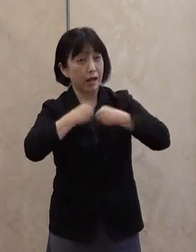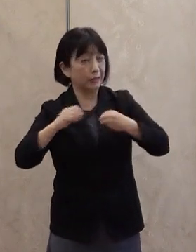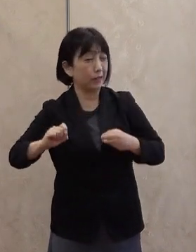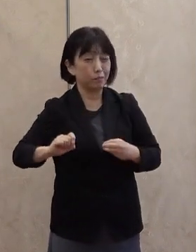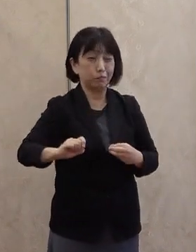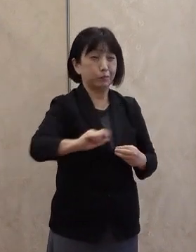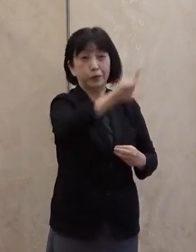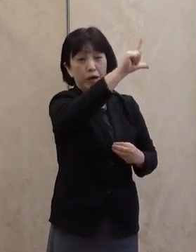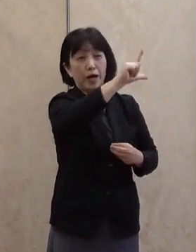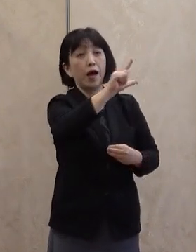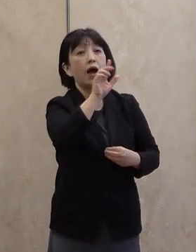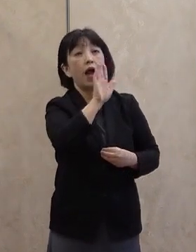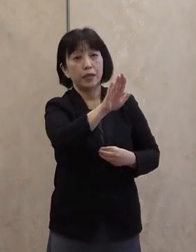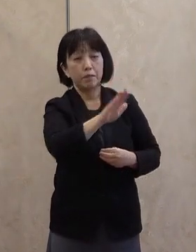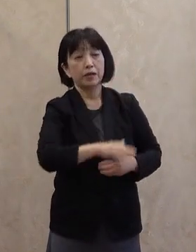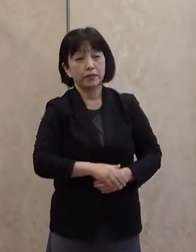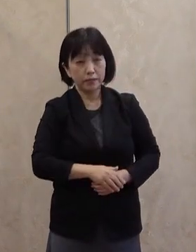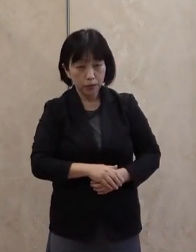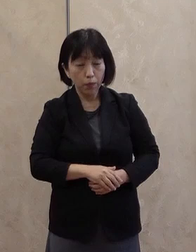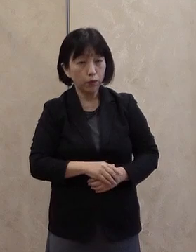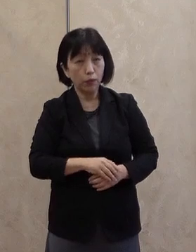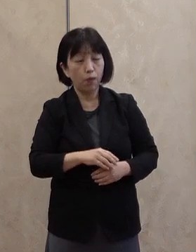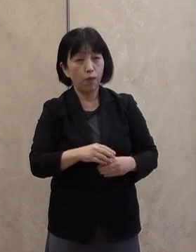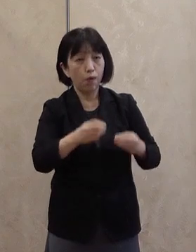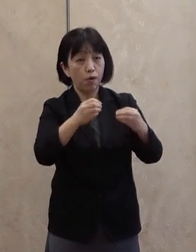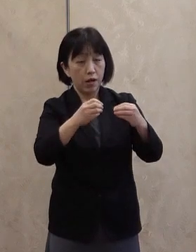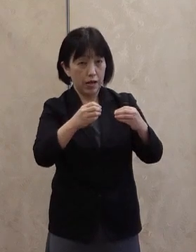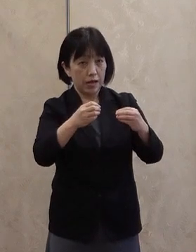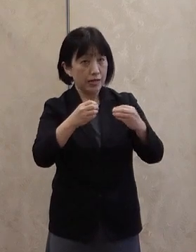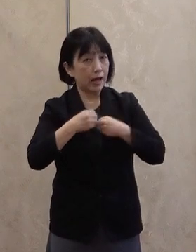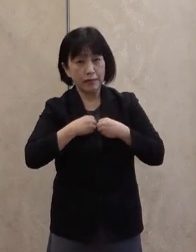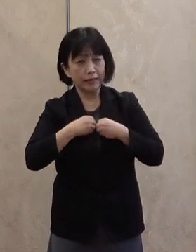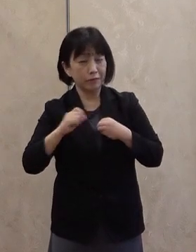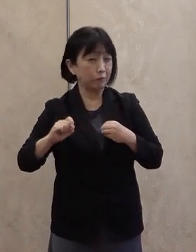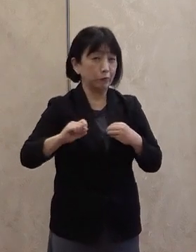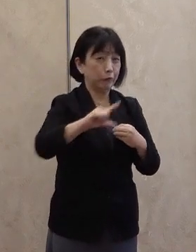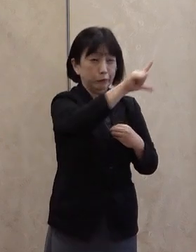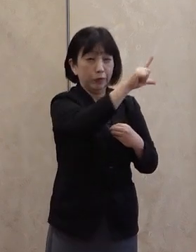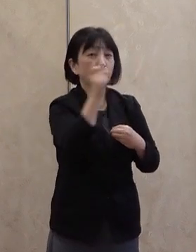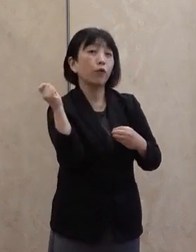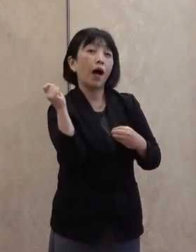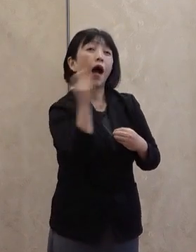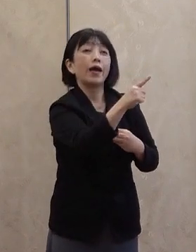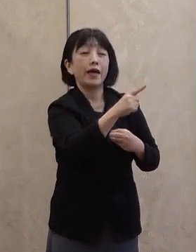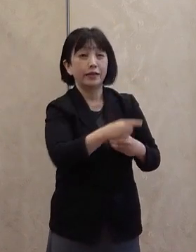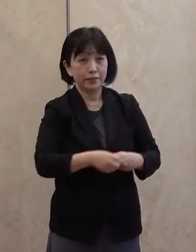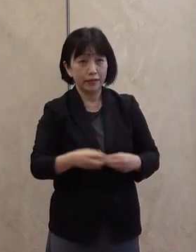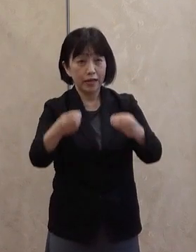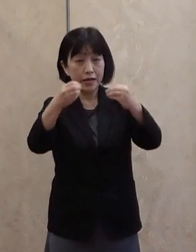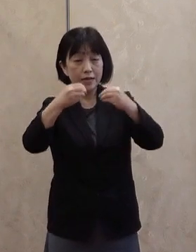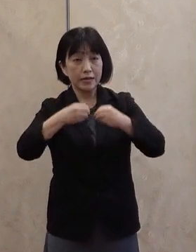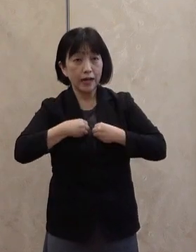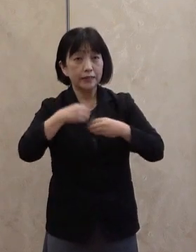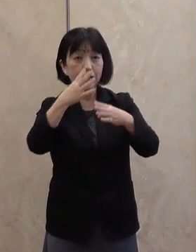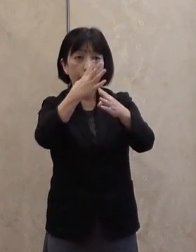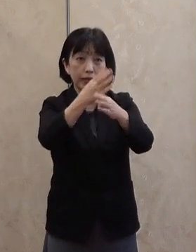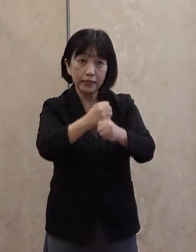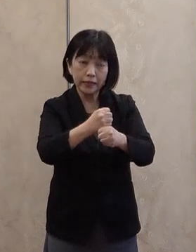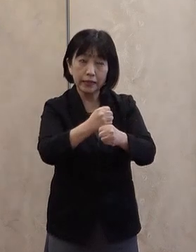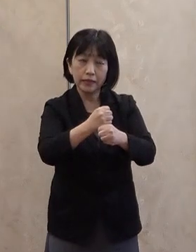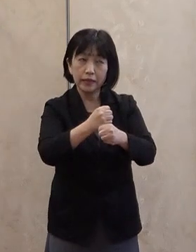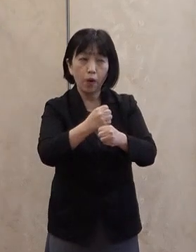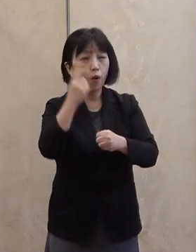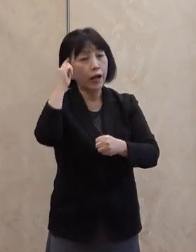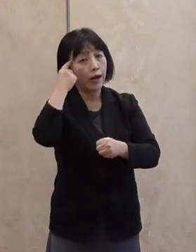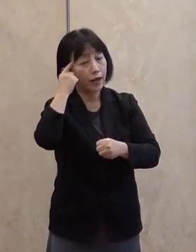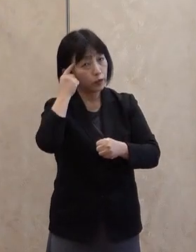しています。この感染スピードがものすごく速いということになります。で、感染した日ベースでいくと3月の中旬以